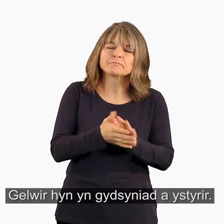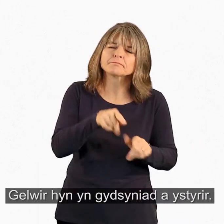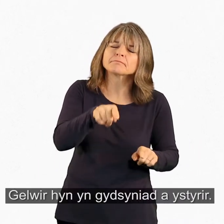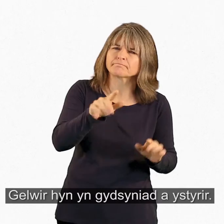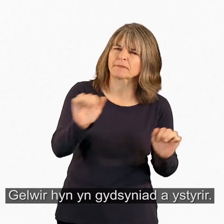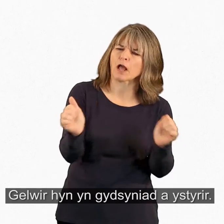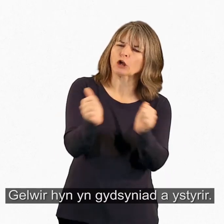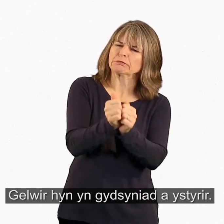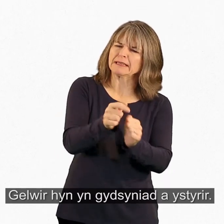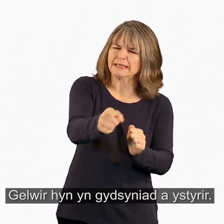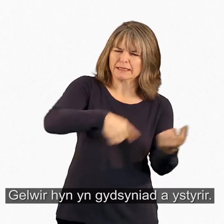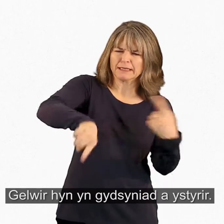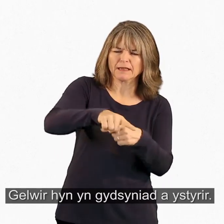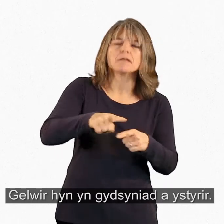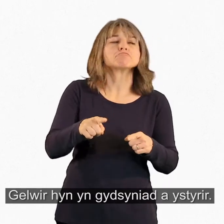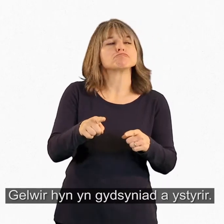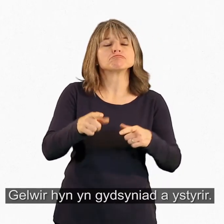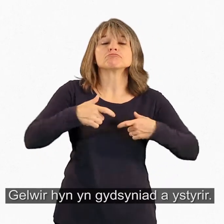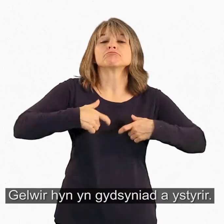Gelwyr hyn yn geid syniad a styryr.